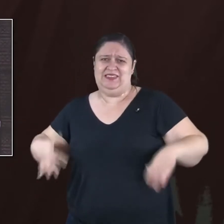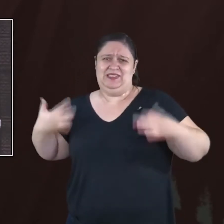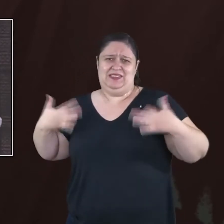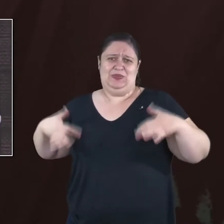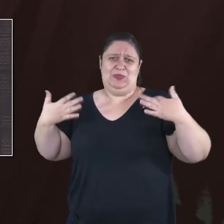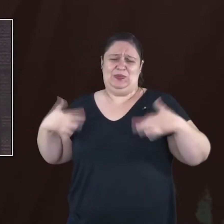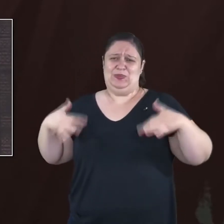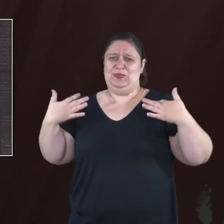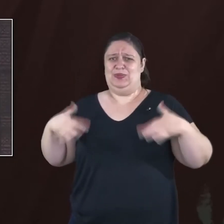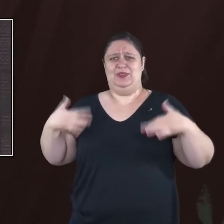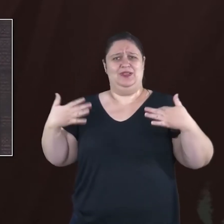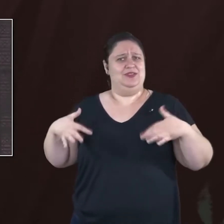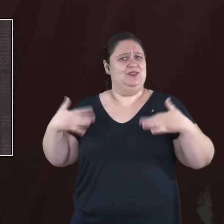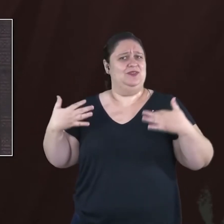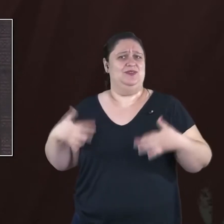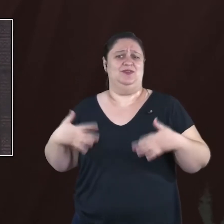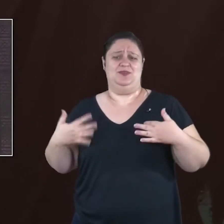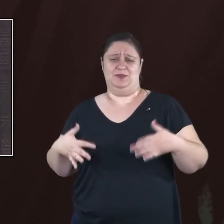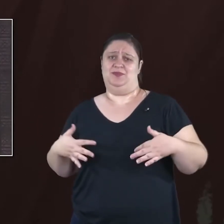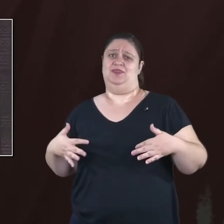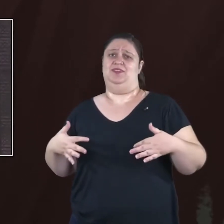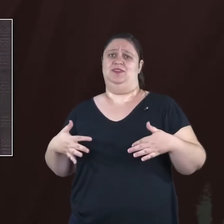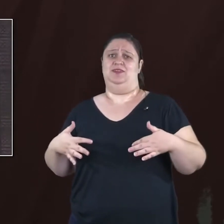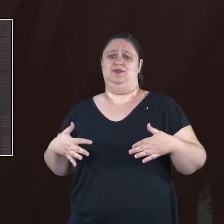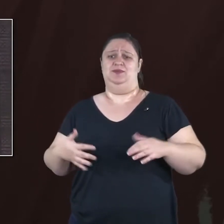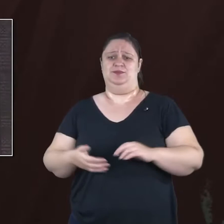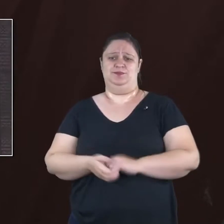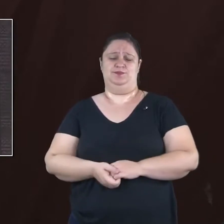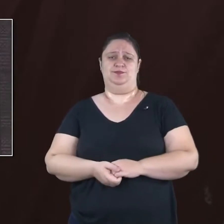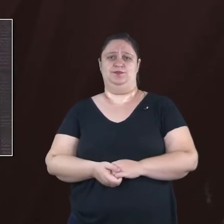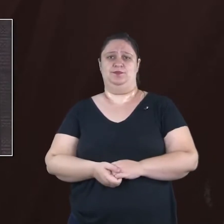de muitos sofrimentos,